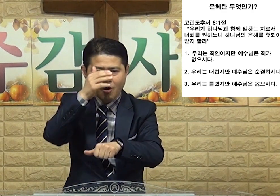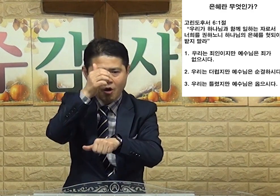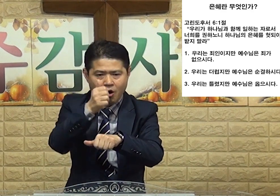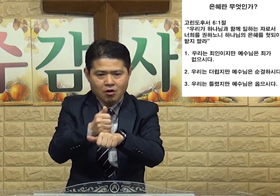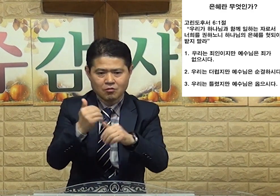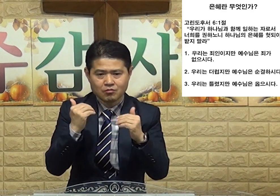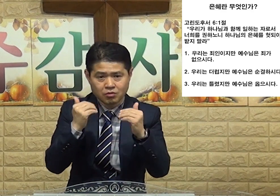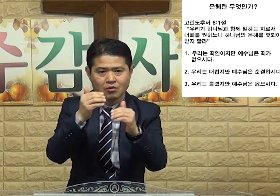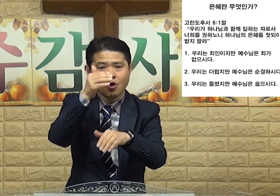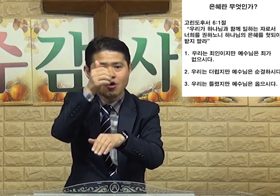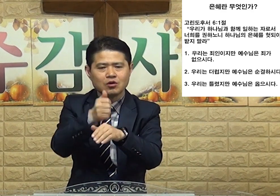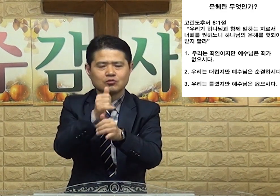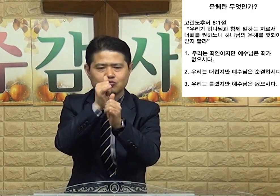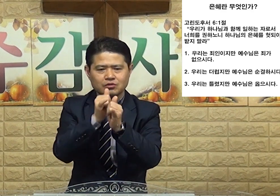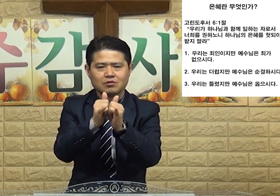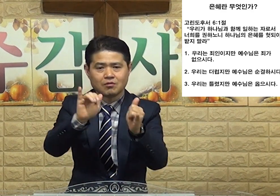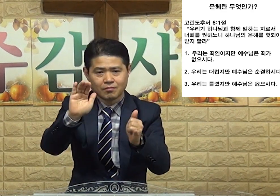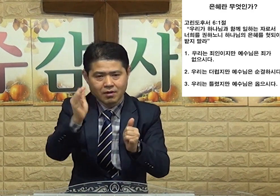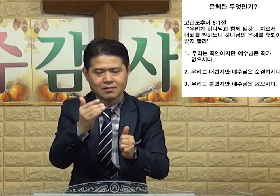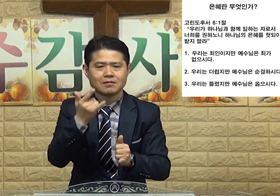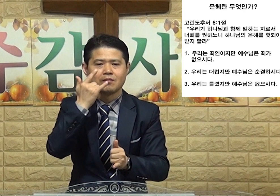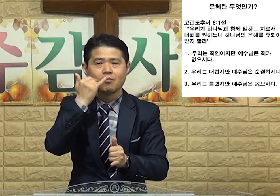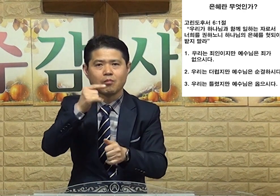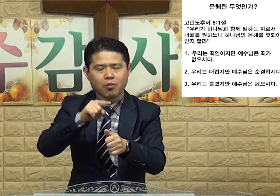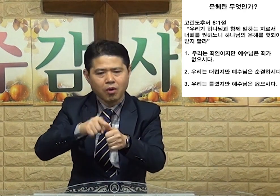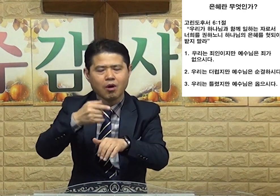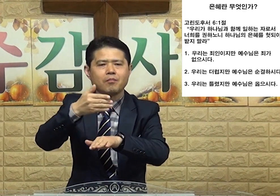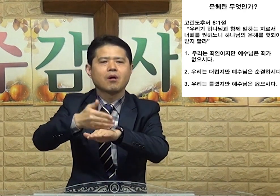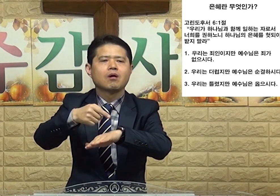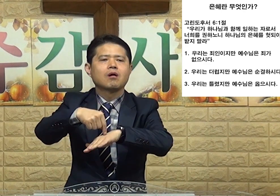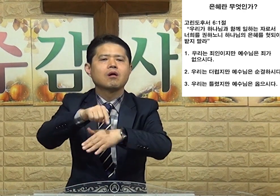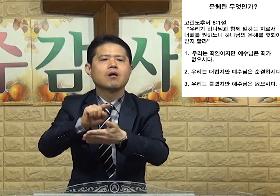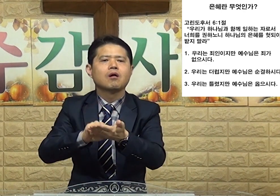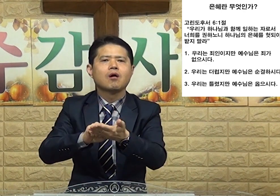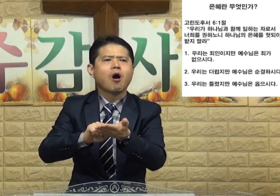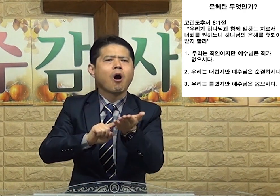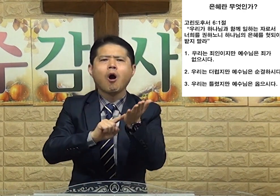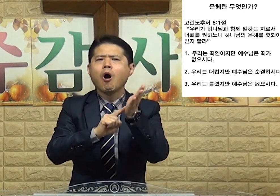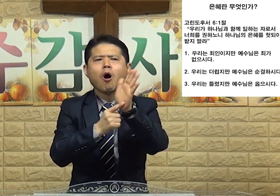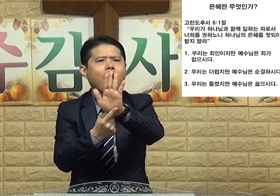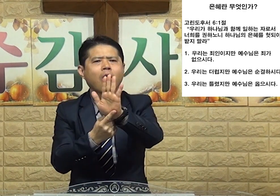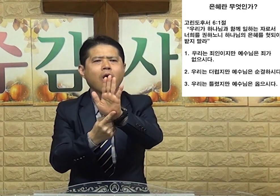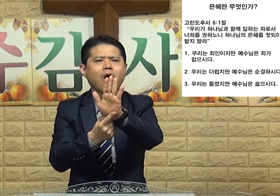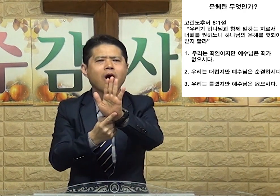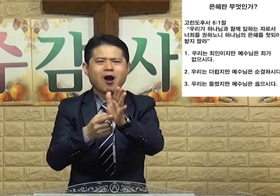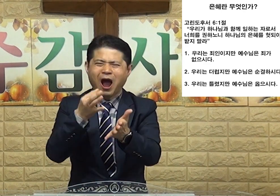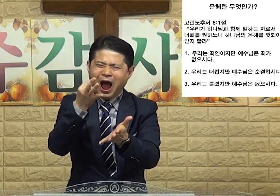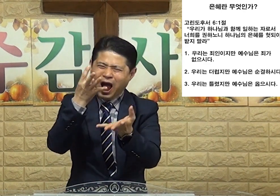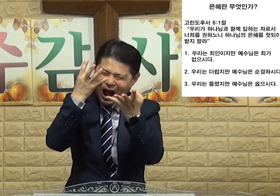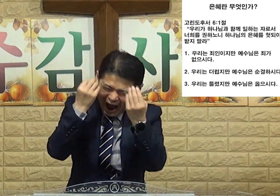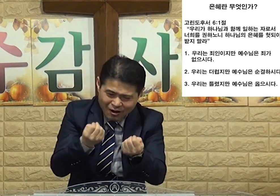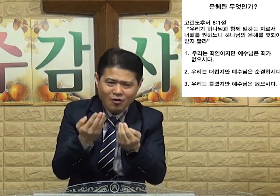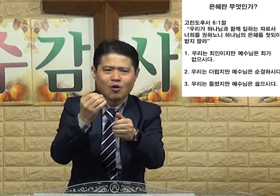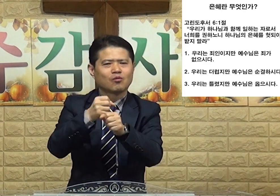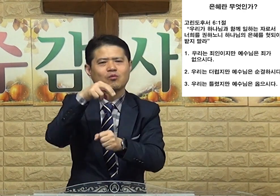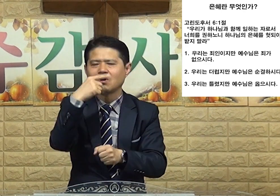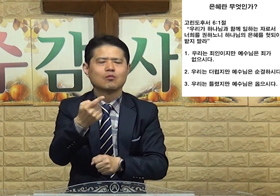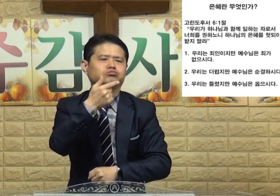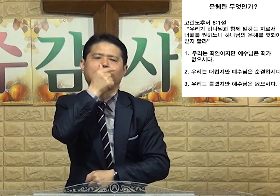양육하고 보살피니까 우리가 이렇게 잘 성장했구나, 부모를 통해서 너무 감사한 마음을 표현해야 되는데